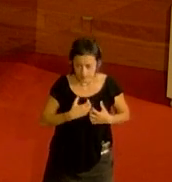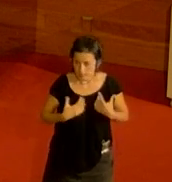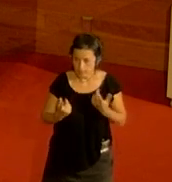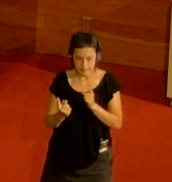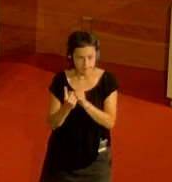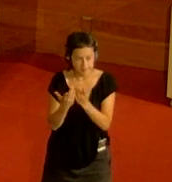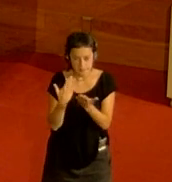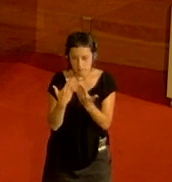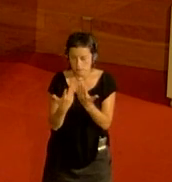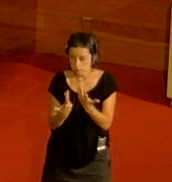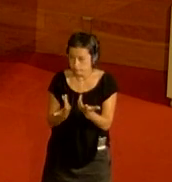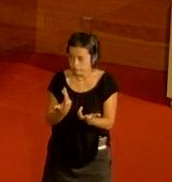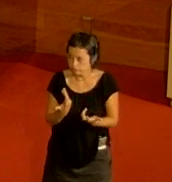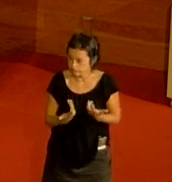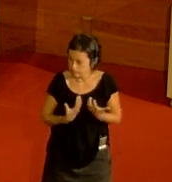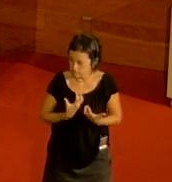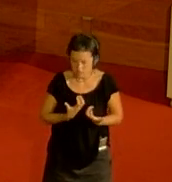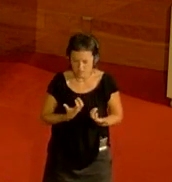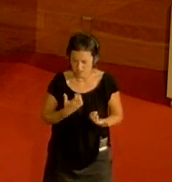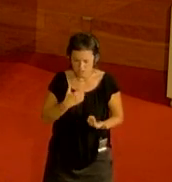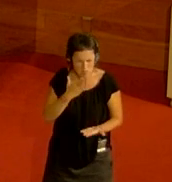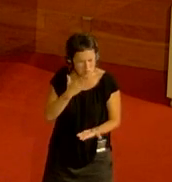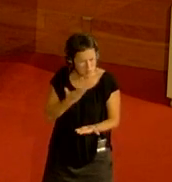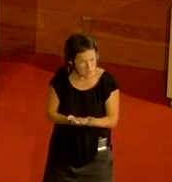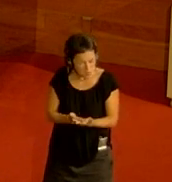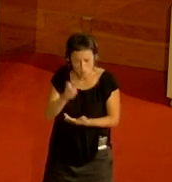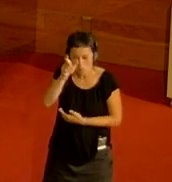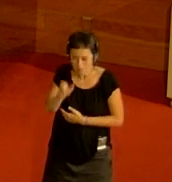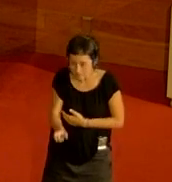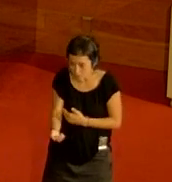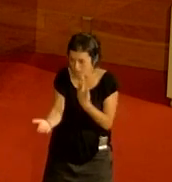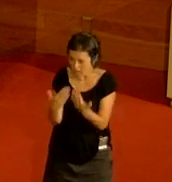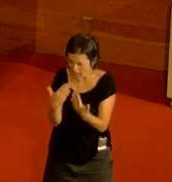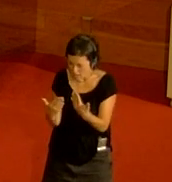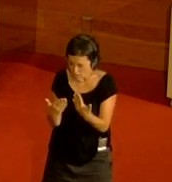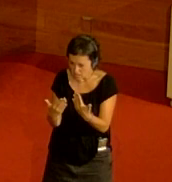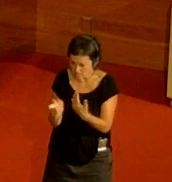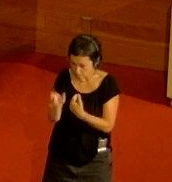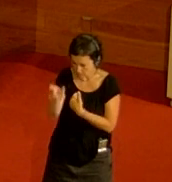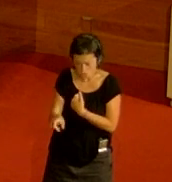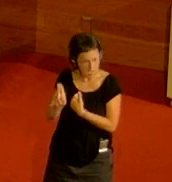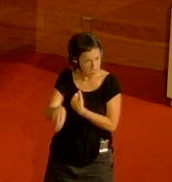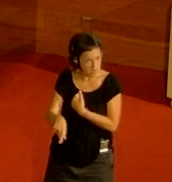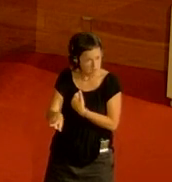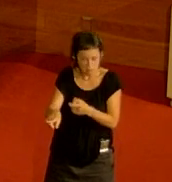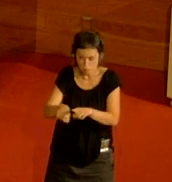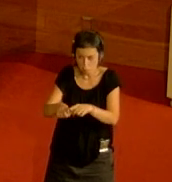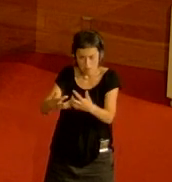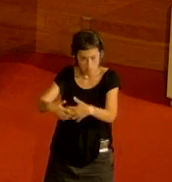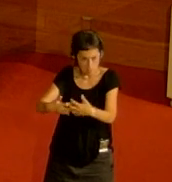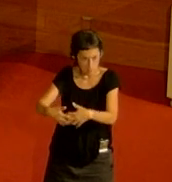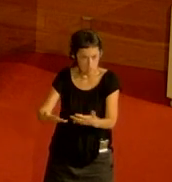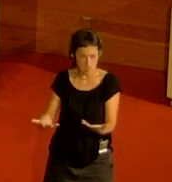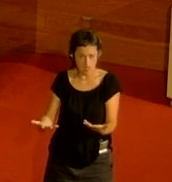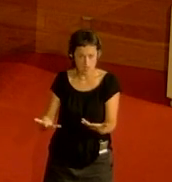llanto de eh si he pedido hablar un humano y hablamos con humanos y nos encontramos que no puede salirse